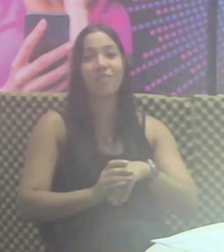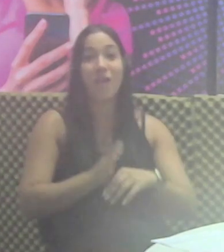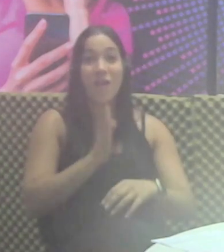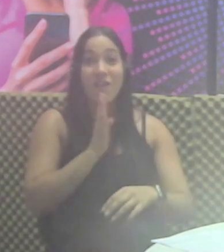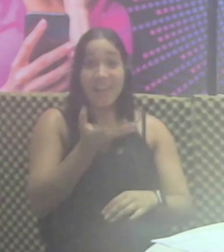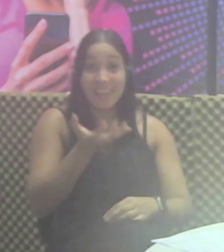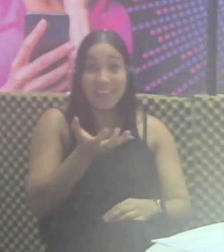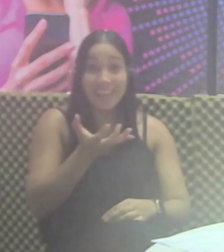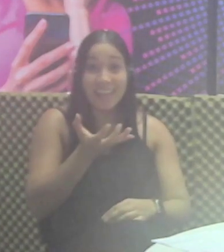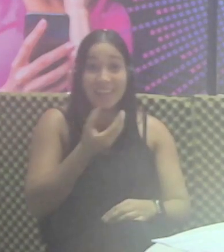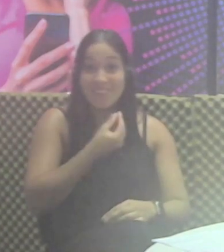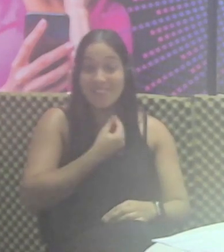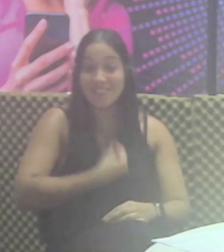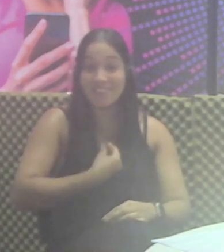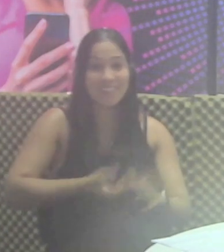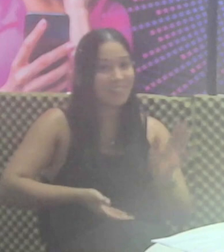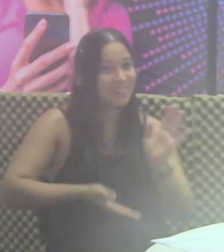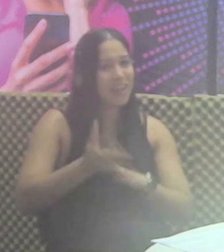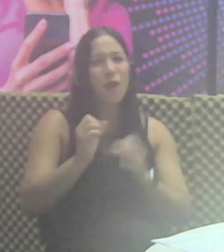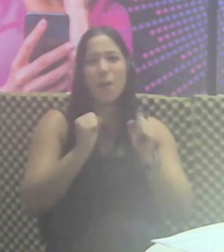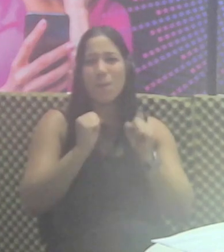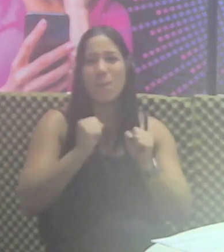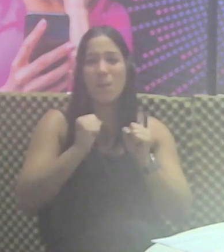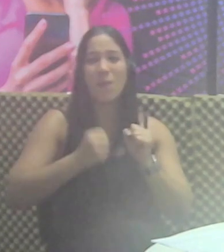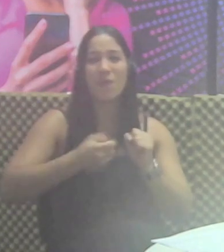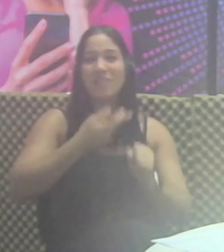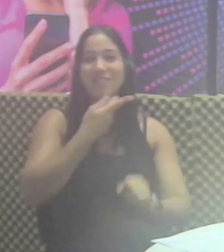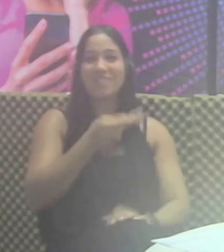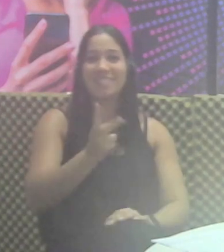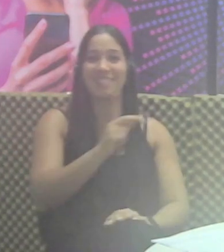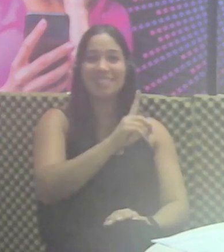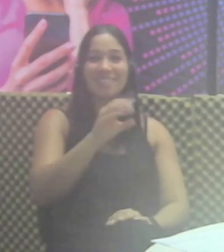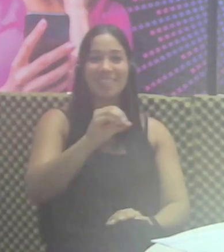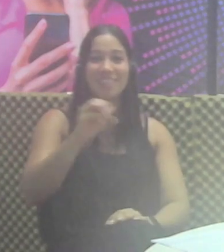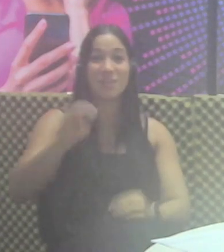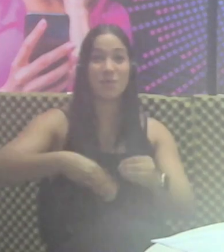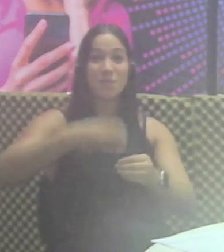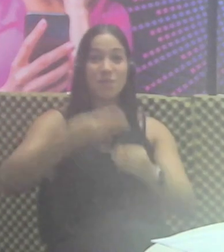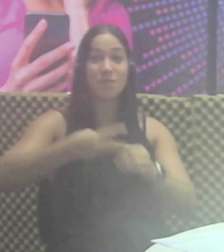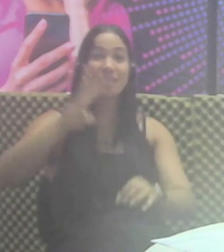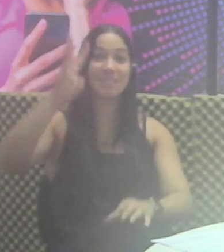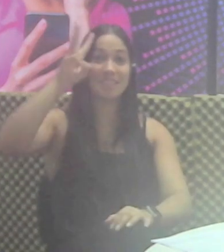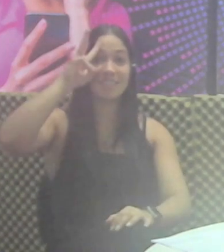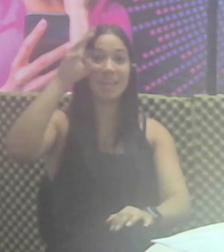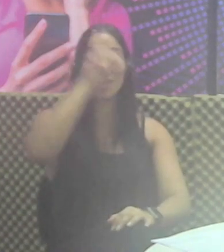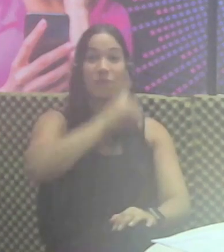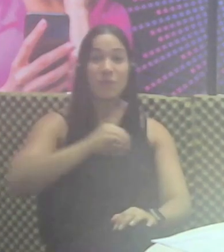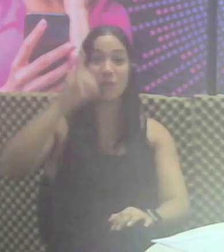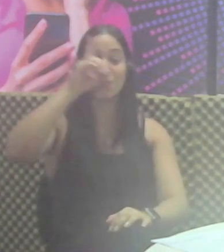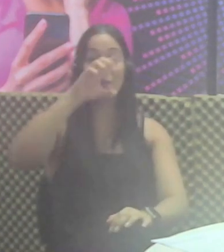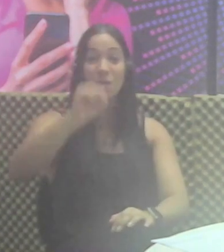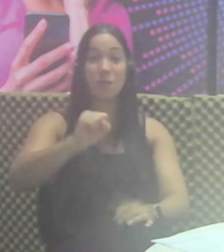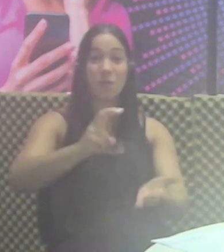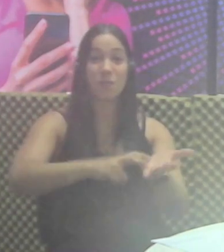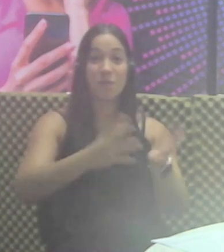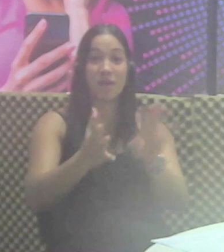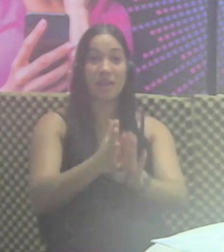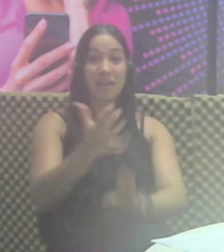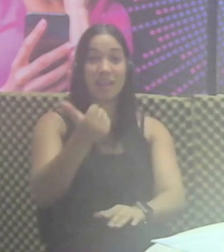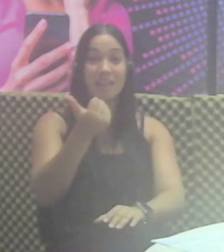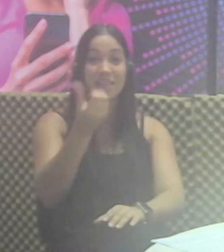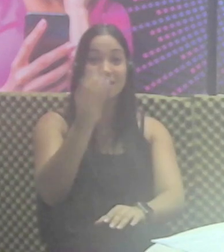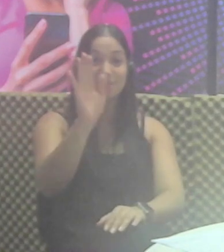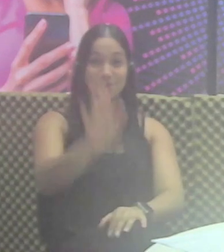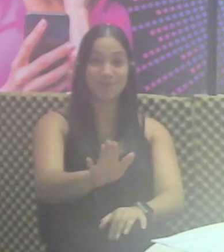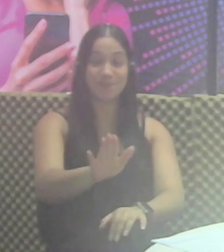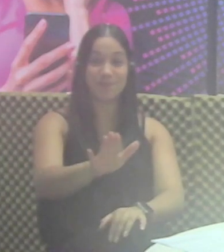nova moradora, os visitantes podem comparecer até o Zoológico Municipal de terça-feira, domingo, das 8 da manhã às 4 da tarde.